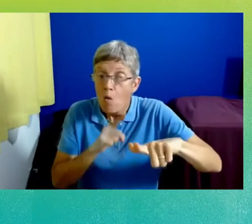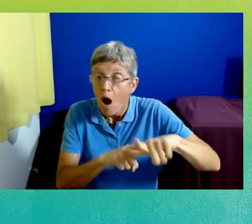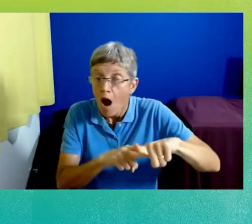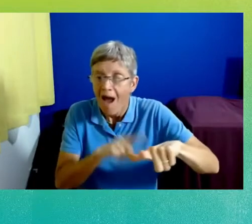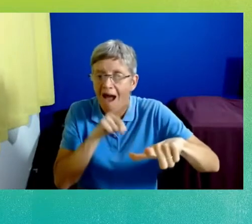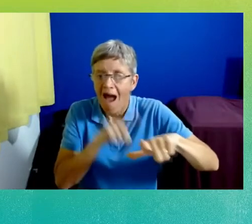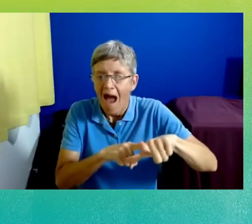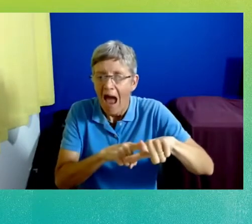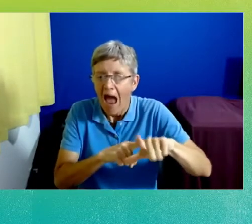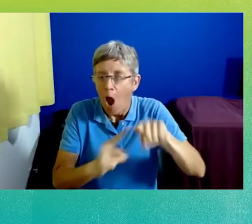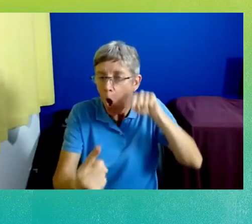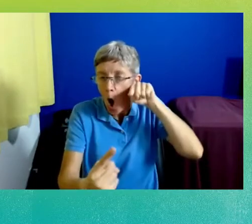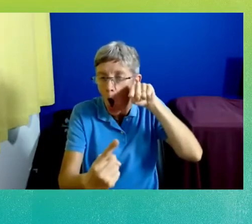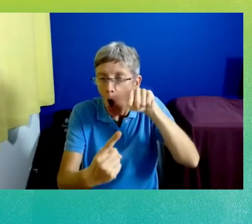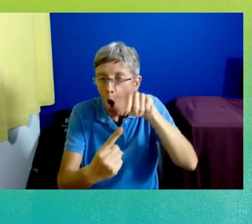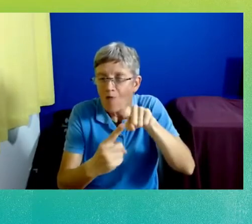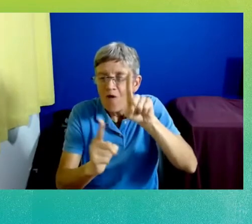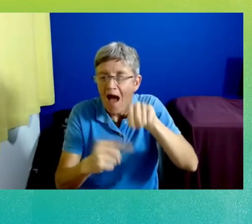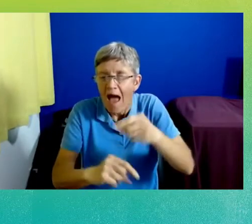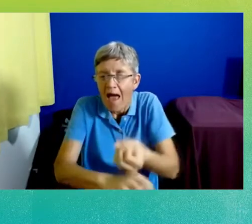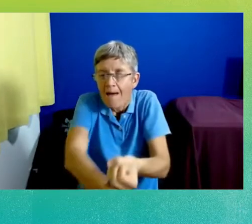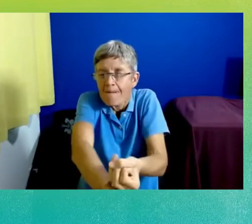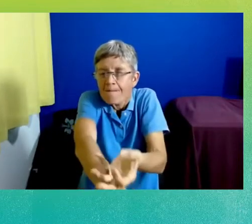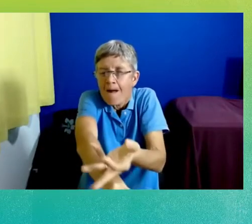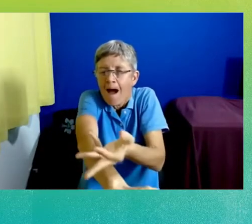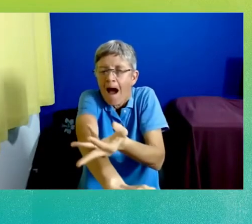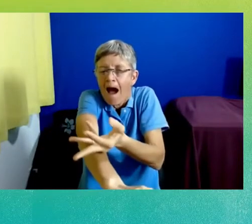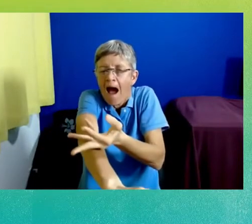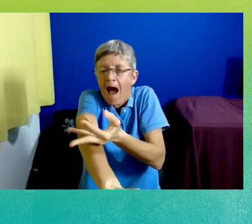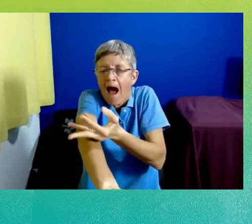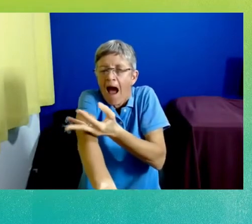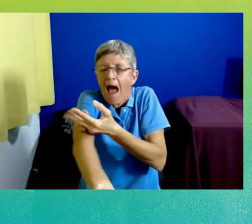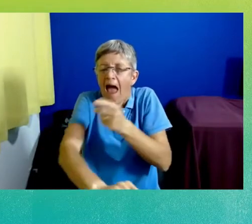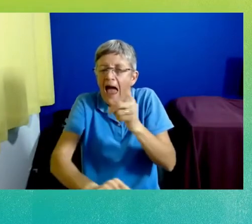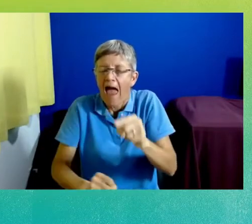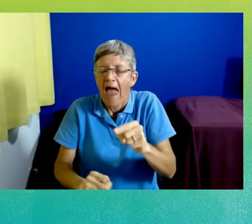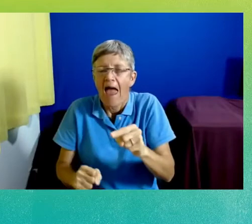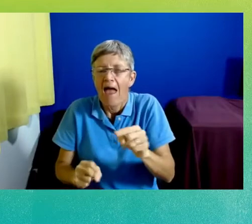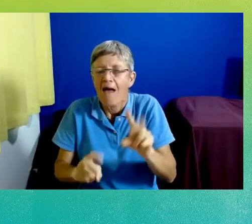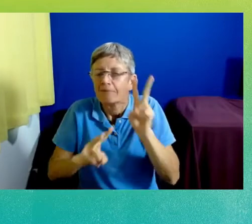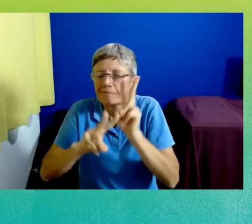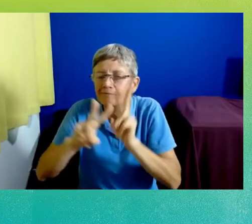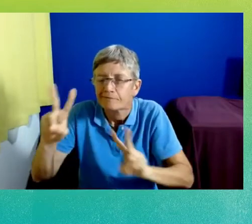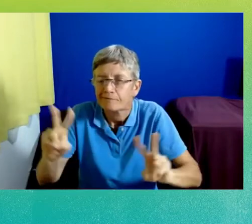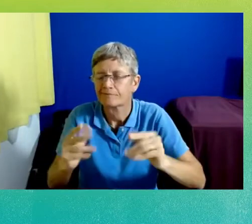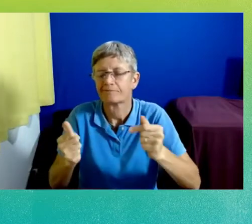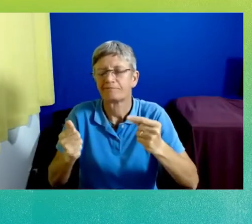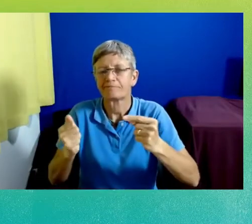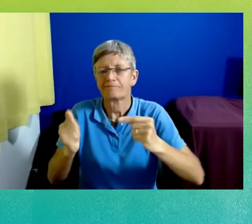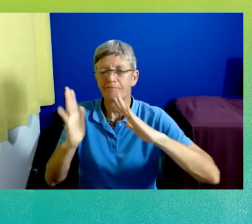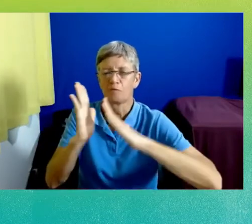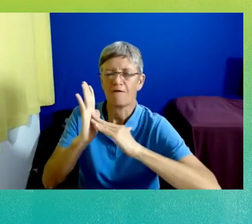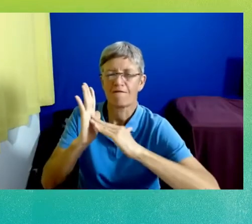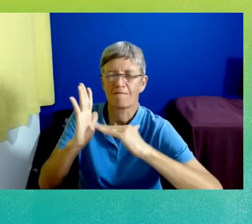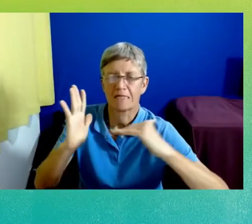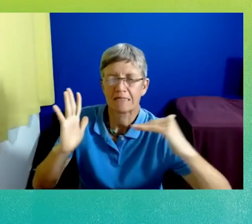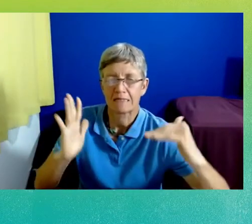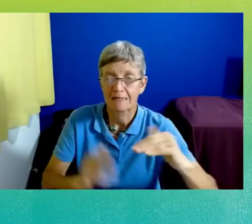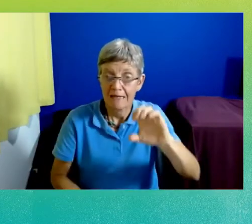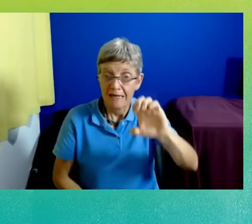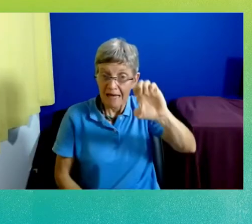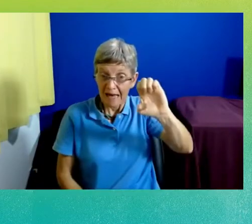Então, está envolvido com a língua, a literatura, na verdade, com a parte emocional, com a